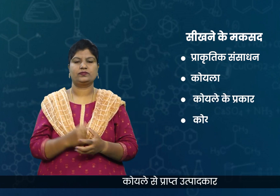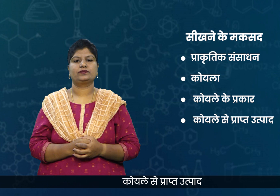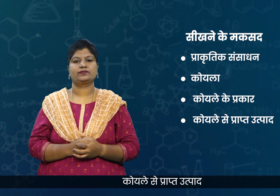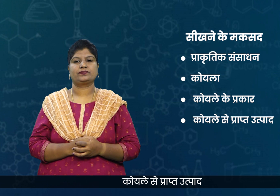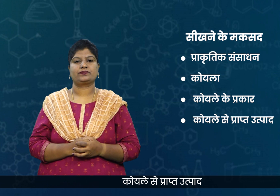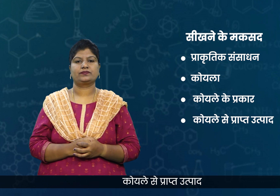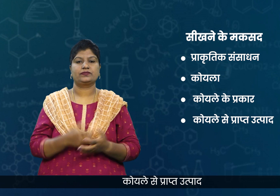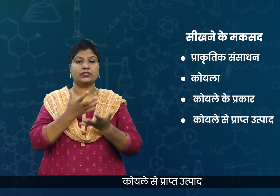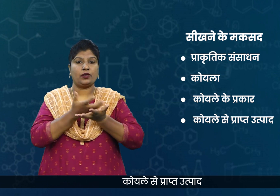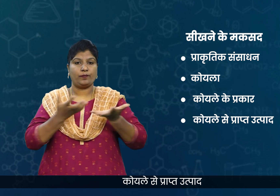कोयले से प्राप्त उत्पादन,